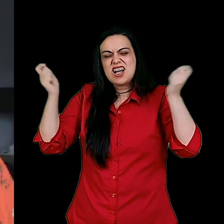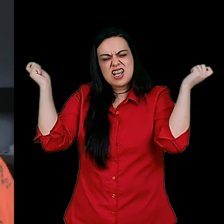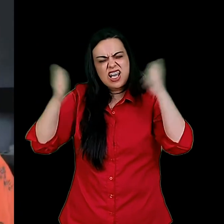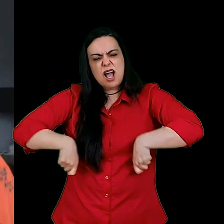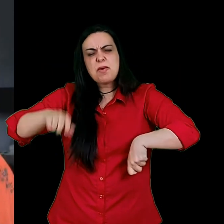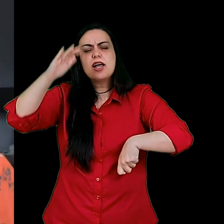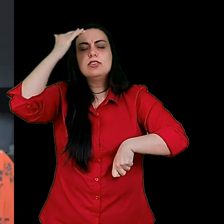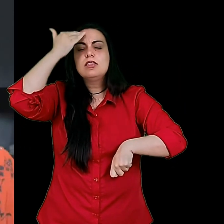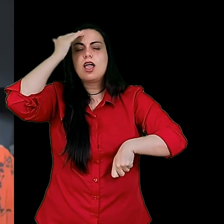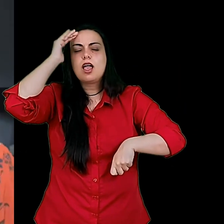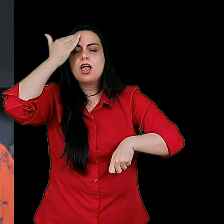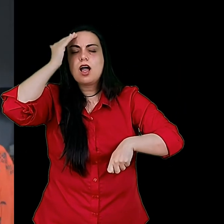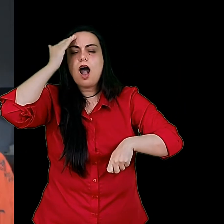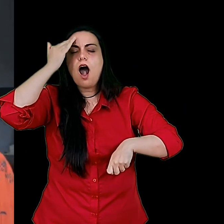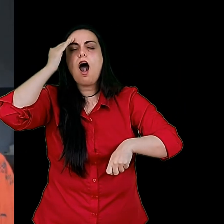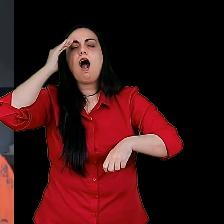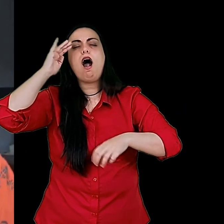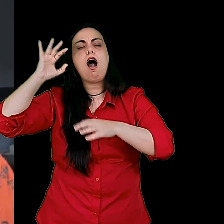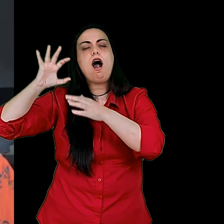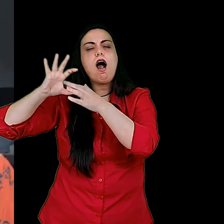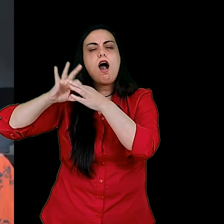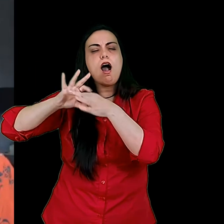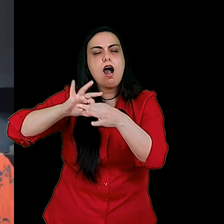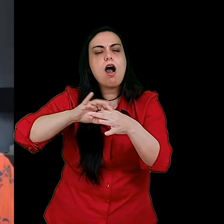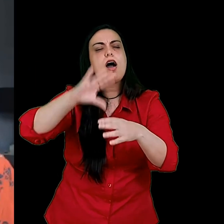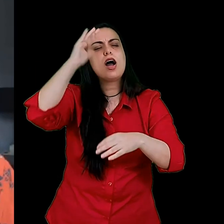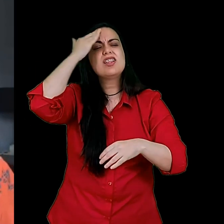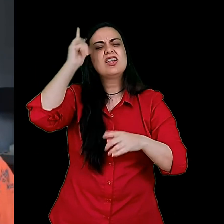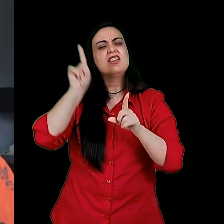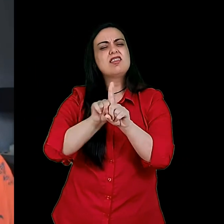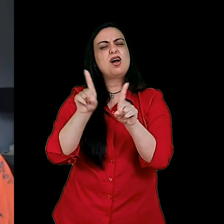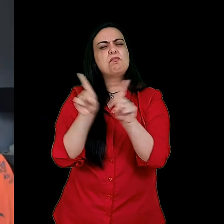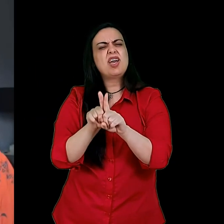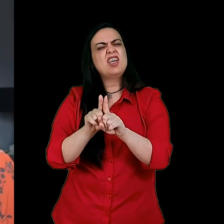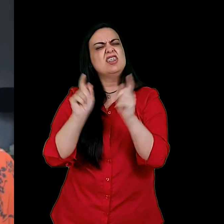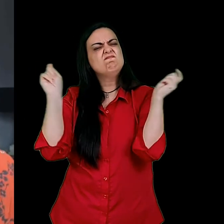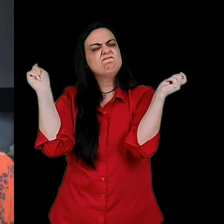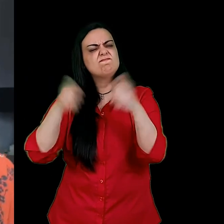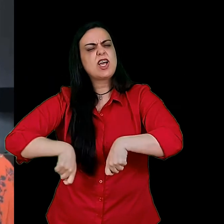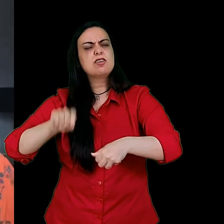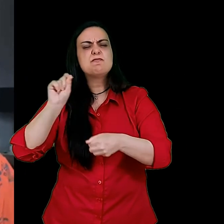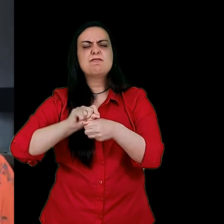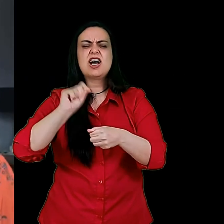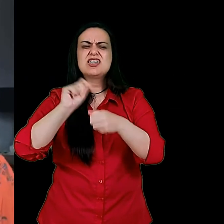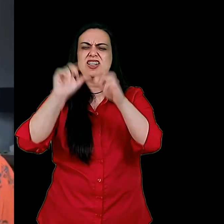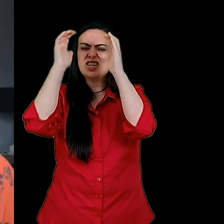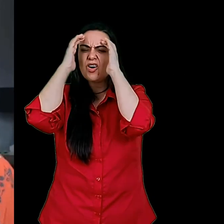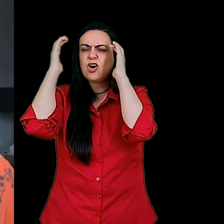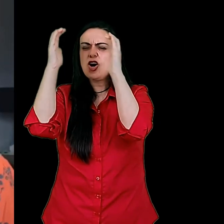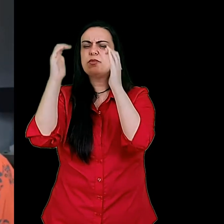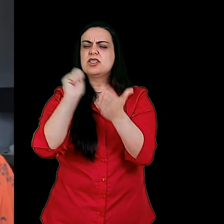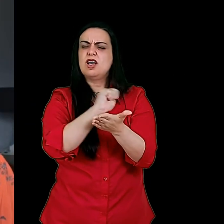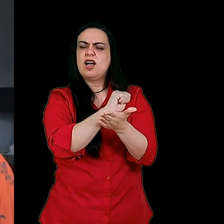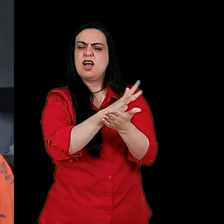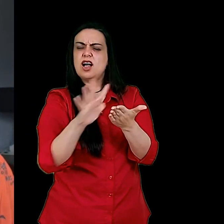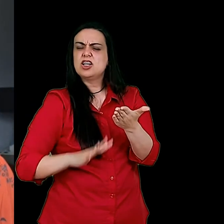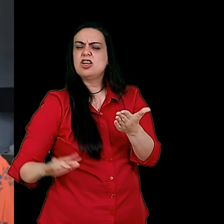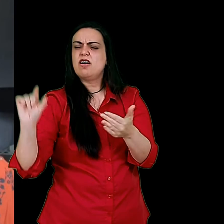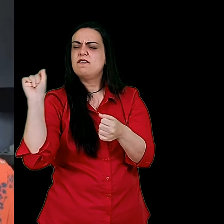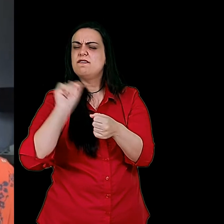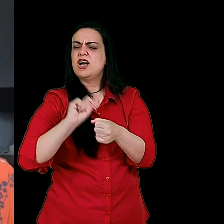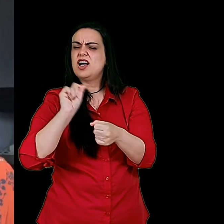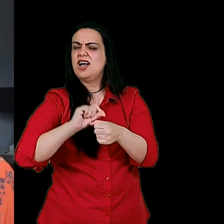daquilo que tu queres dizer, poder para executar as tarefas que o Senhor tem nos direcionado